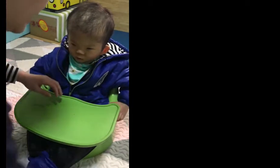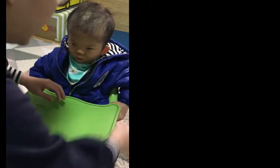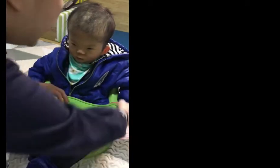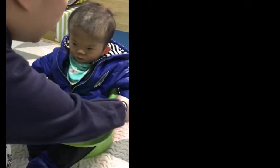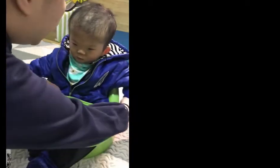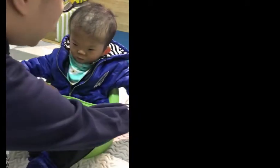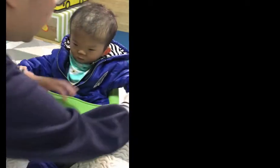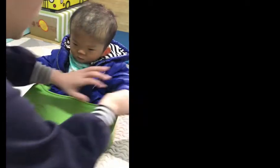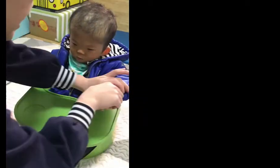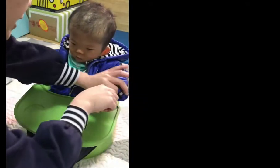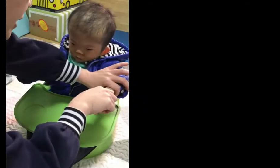来，那个袖子先拿